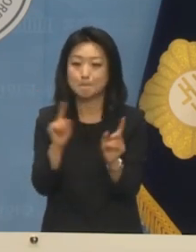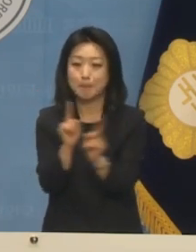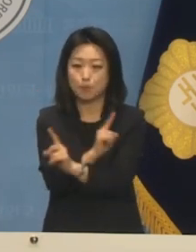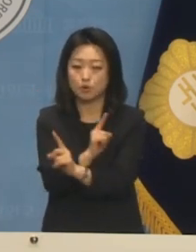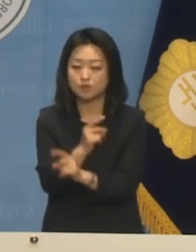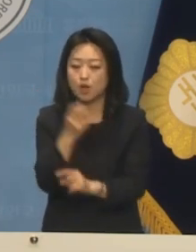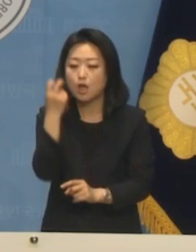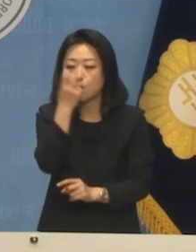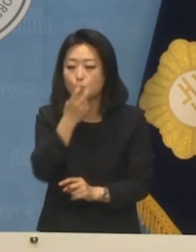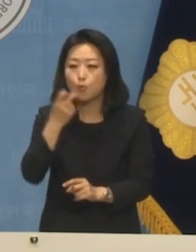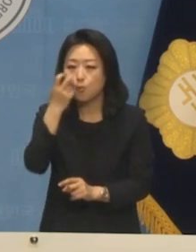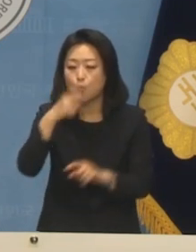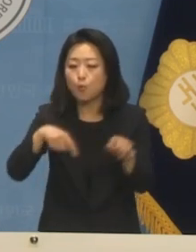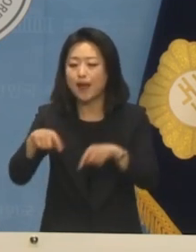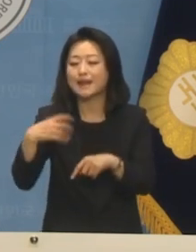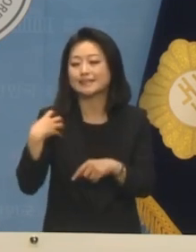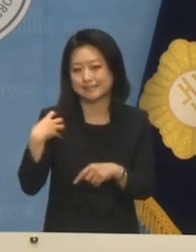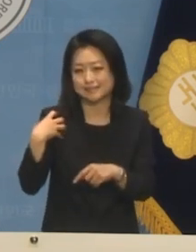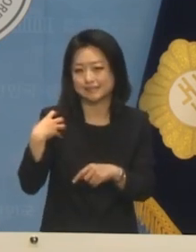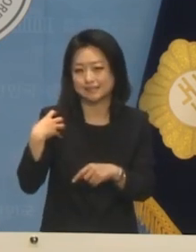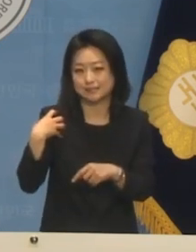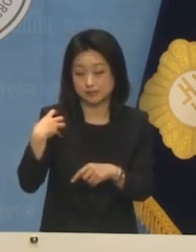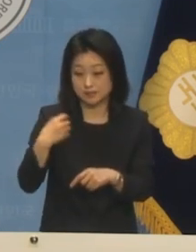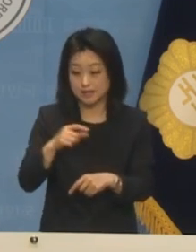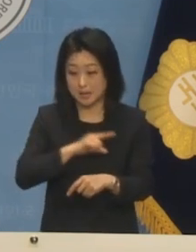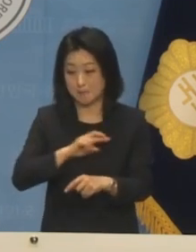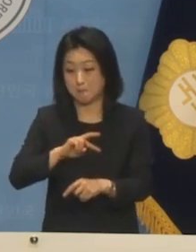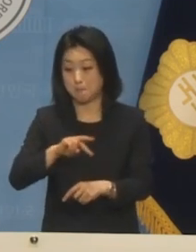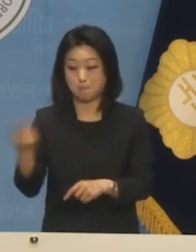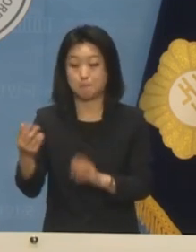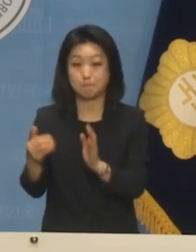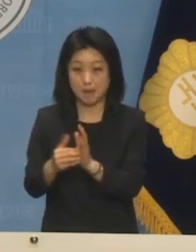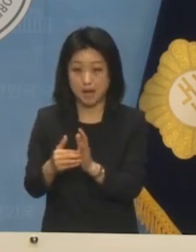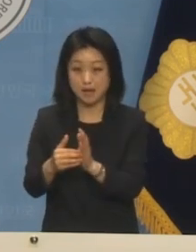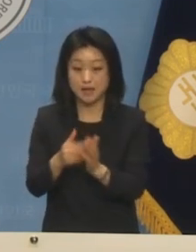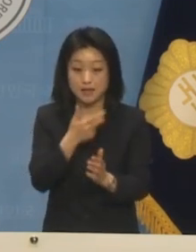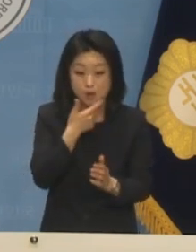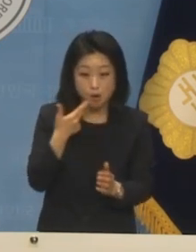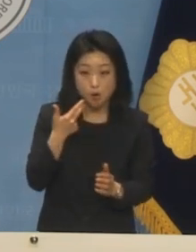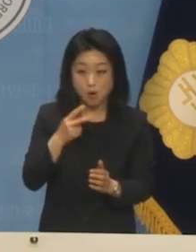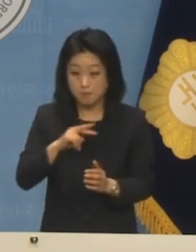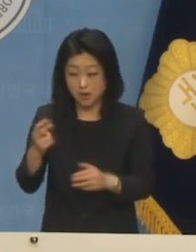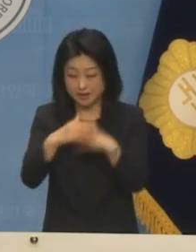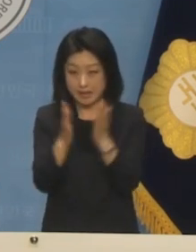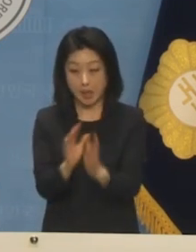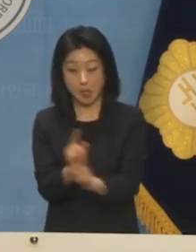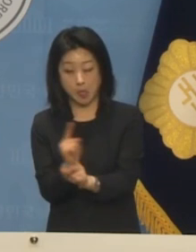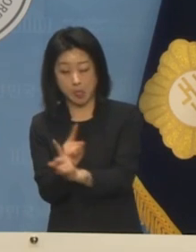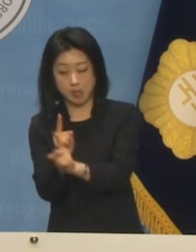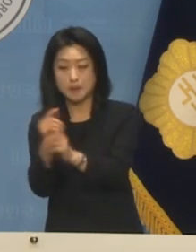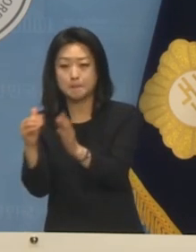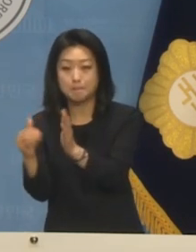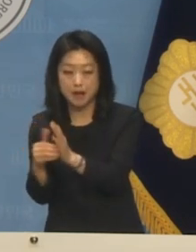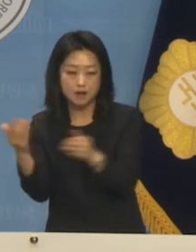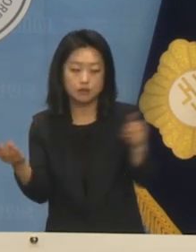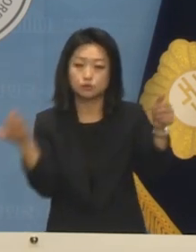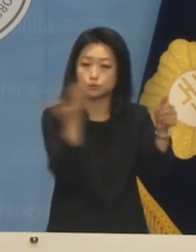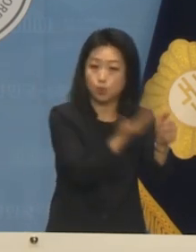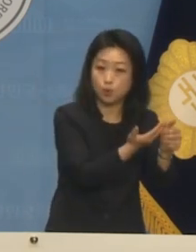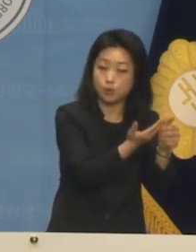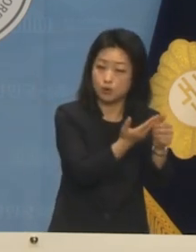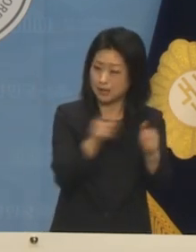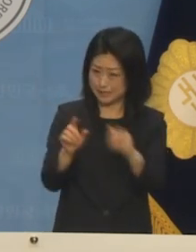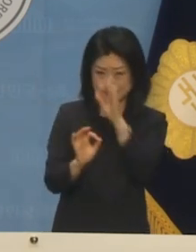수정되어 있었습니다. 영어 원본 문서와 번역본까지 일괄적으로 수정되어 있었습니다. 이를 단순한